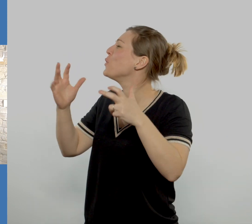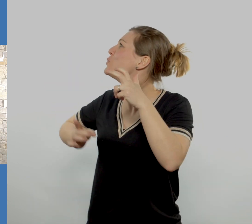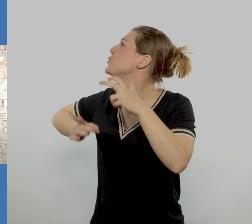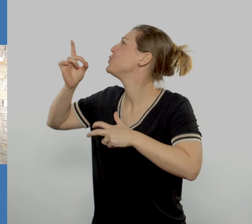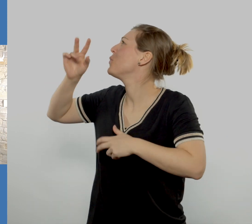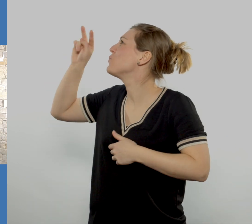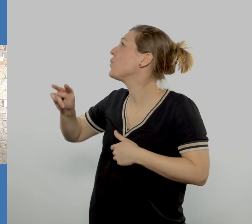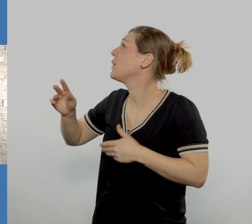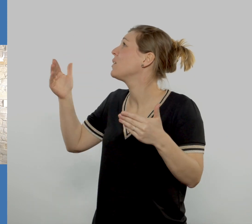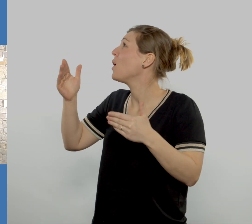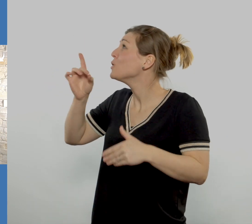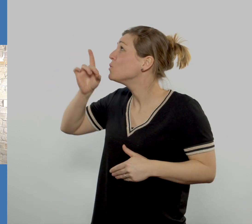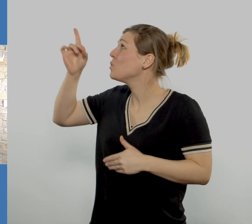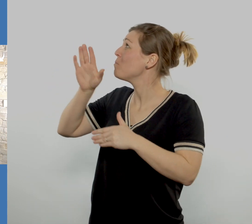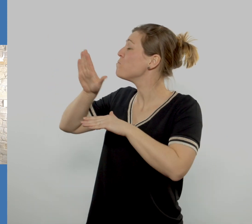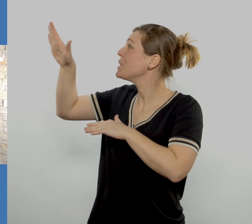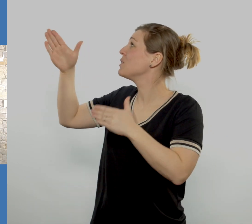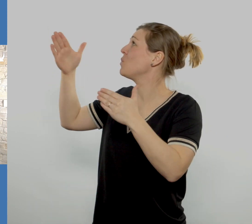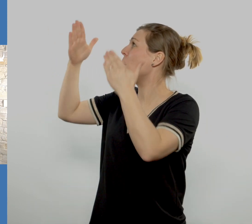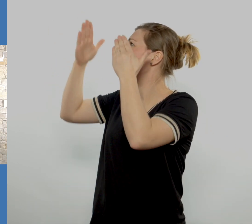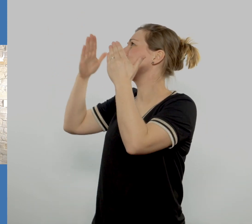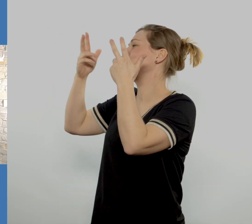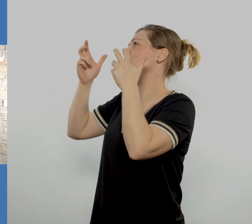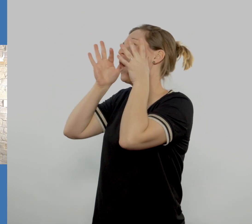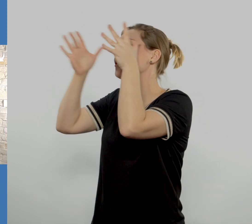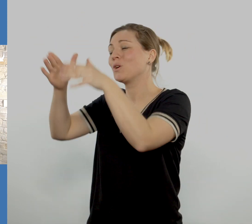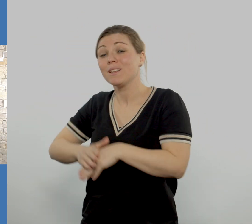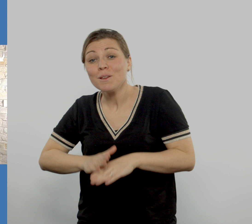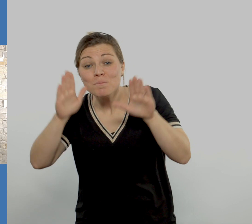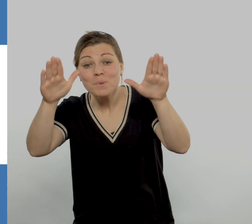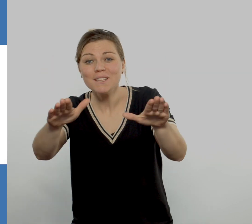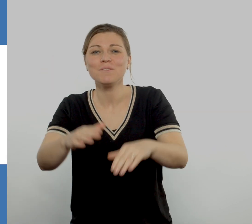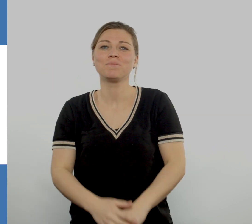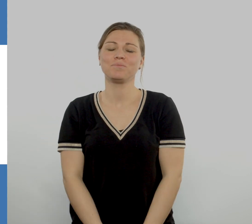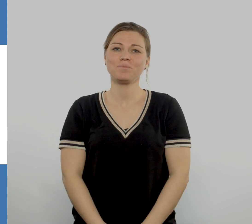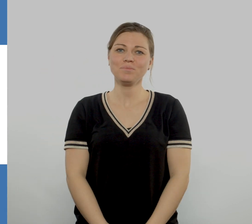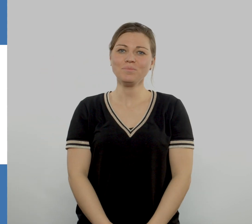littéralement c'est le Dieu de la bénédiction que je veux adorer. Soyez bénis.